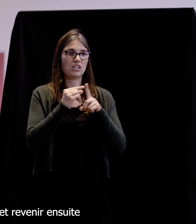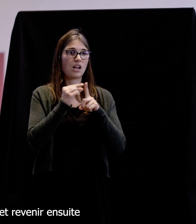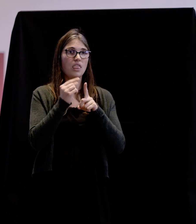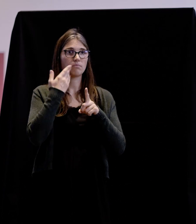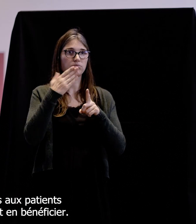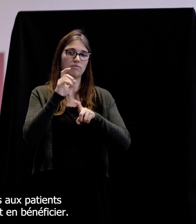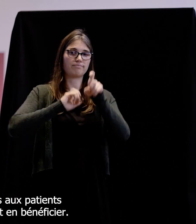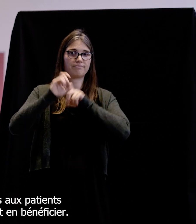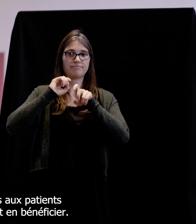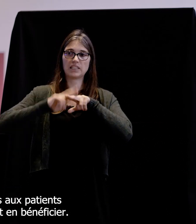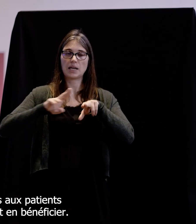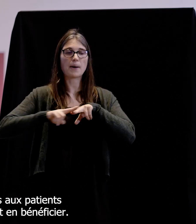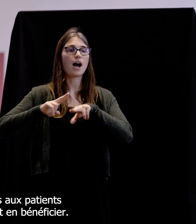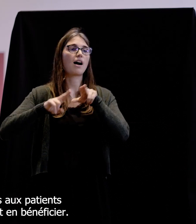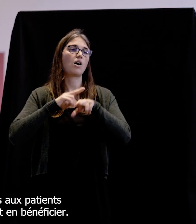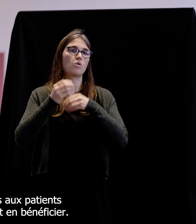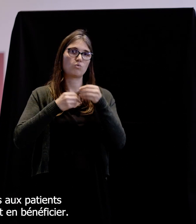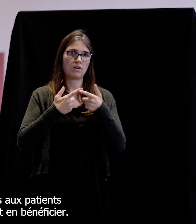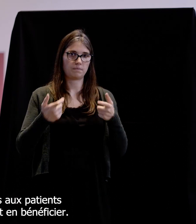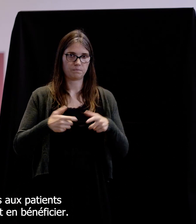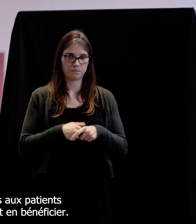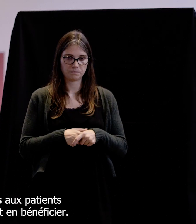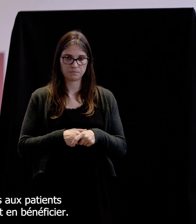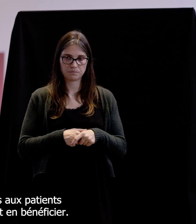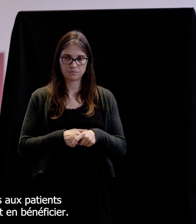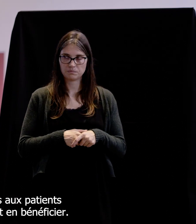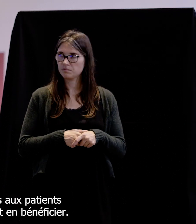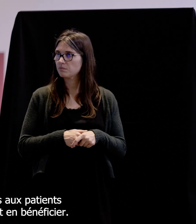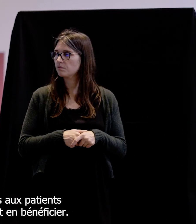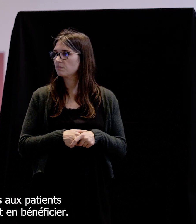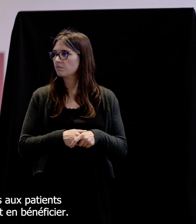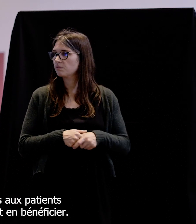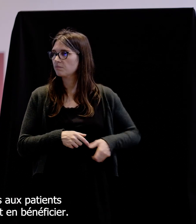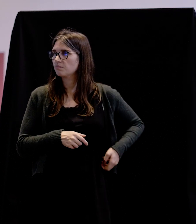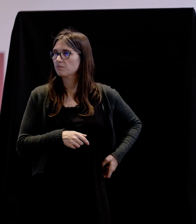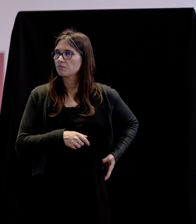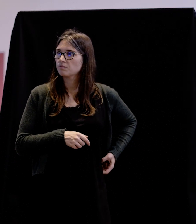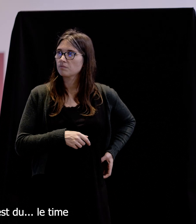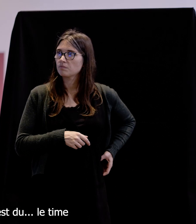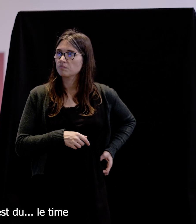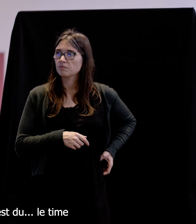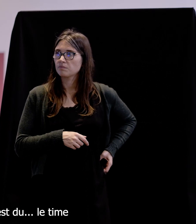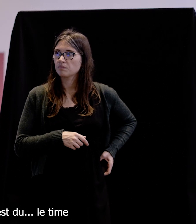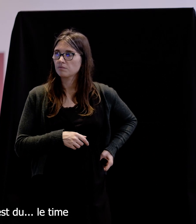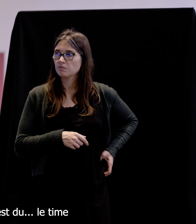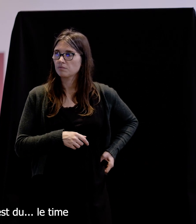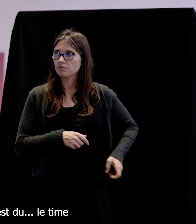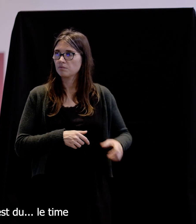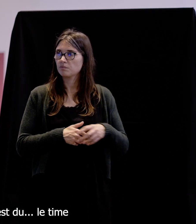revenir ensuite, des années après, au patient pour qu'il puisse en bénéficier. Alors, pour